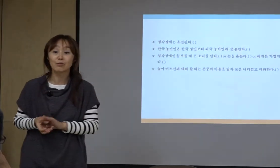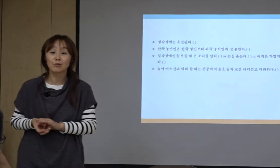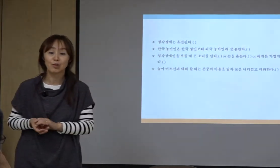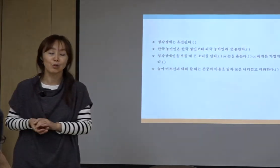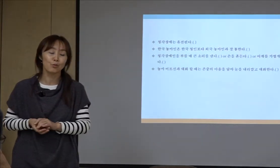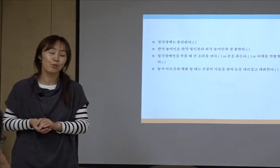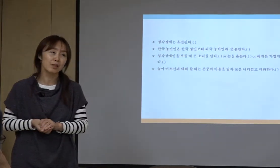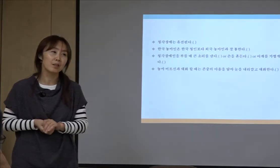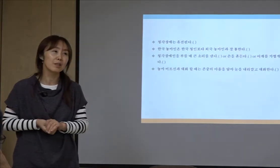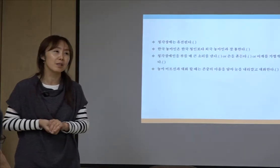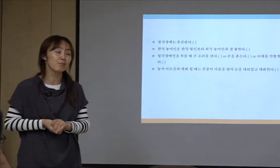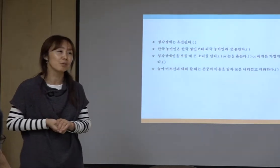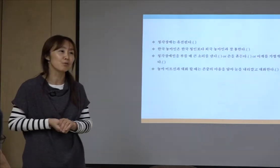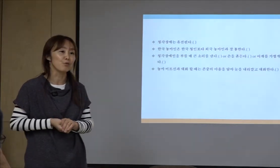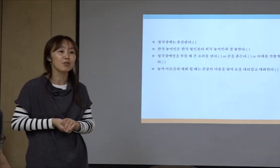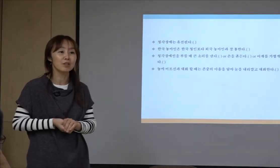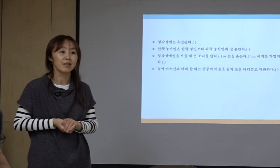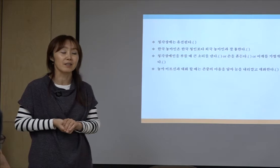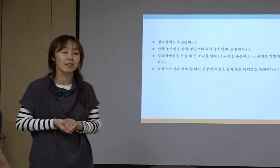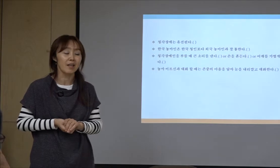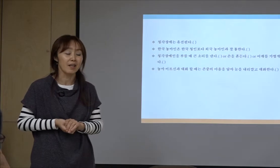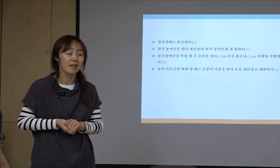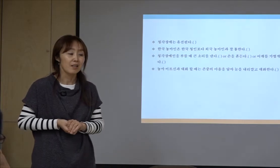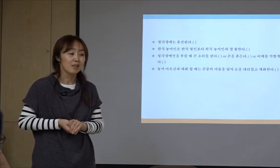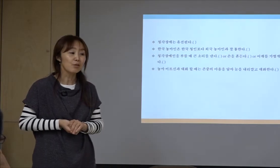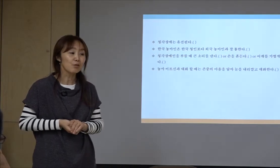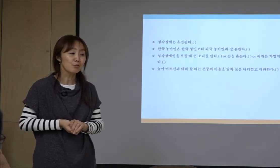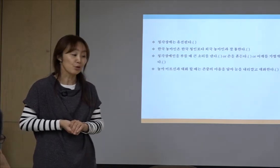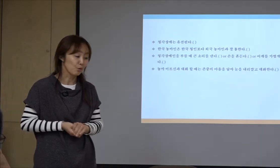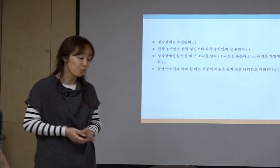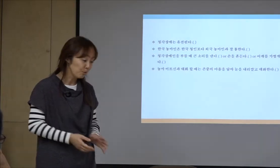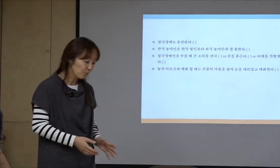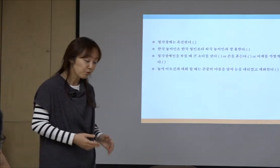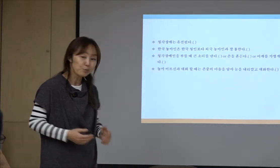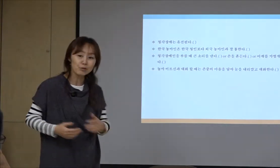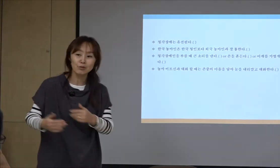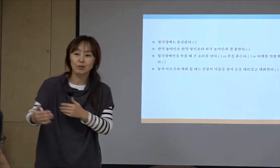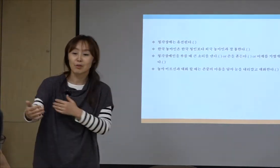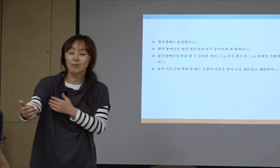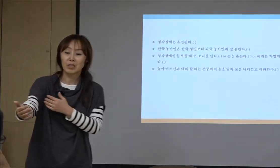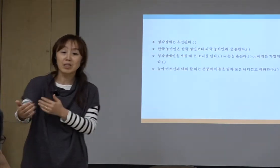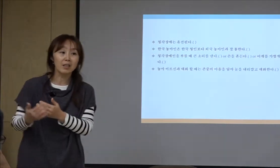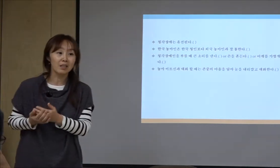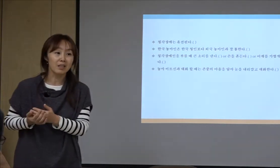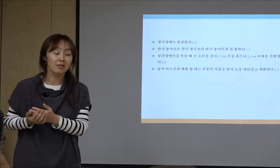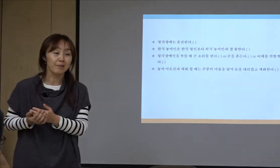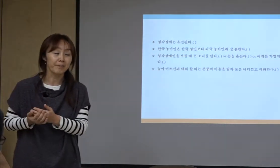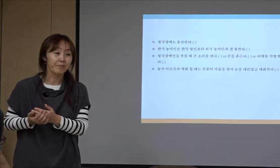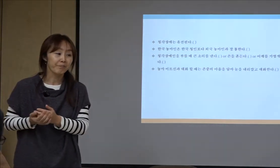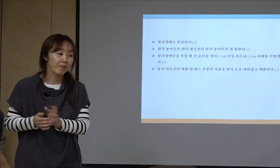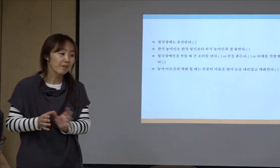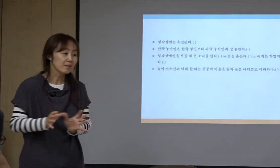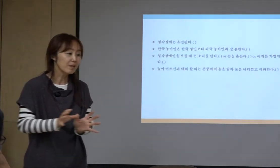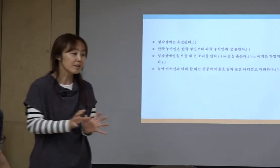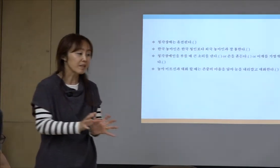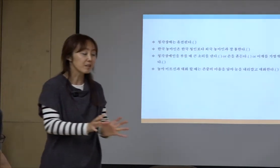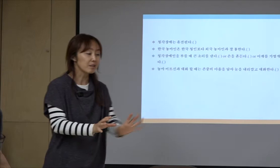경우들도 있고 한 1-20%는 유전이 되는데 이런 경우도 있어요. 부부는 기장애인이에요. 근데 자식들이